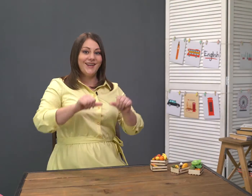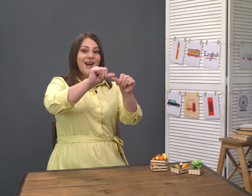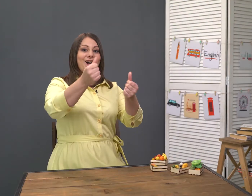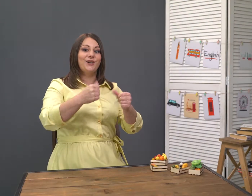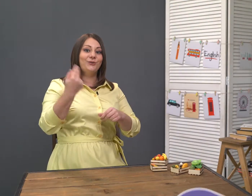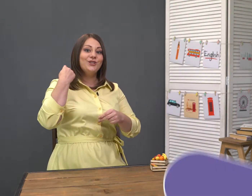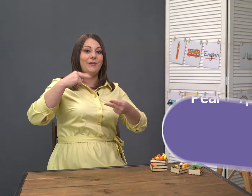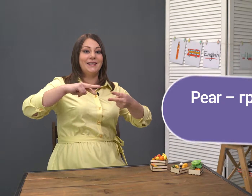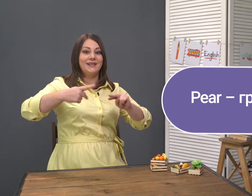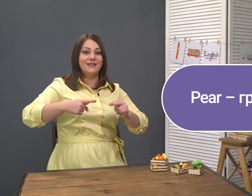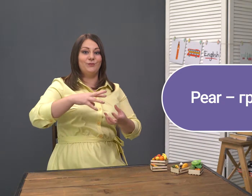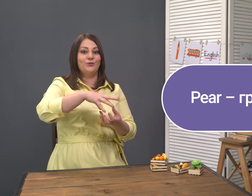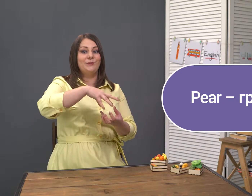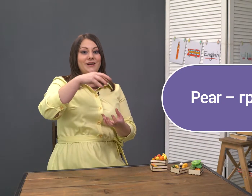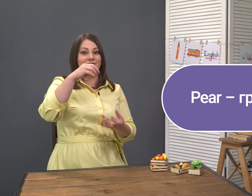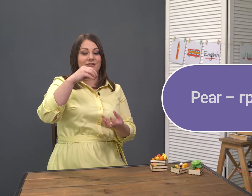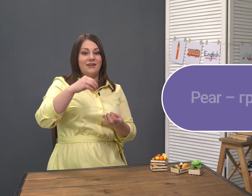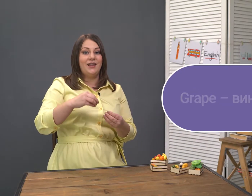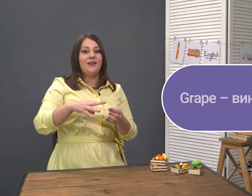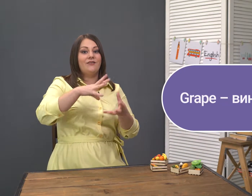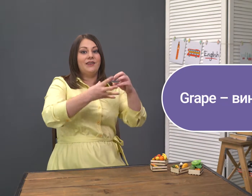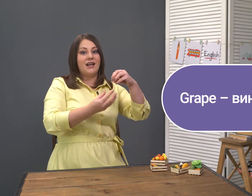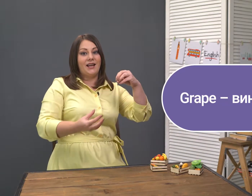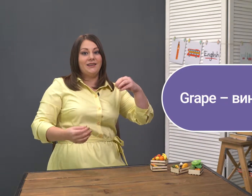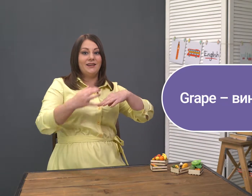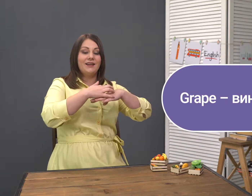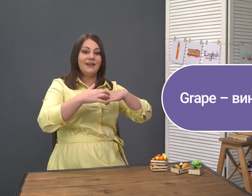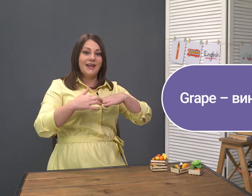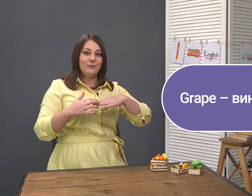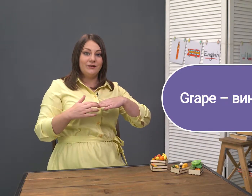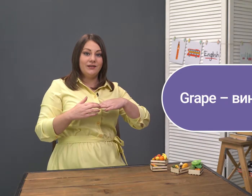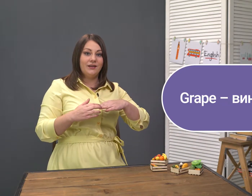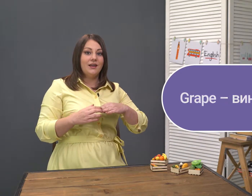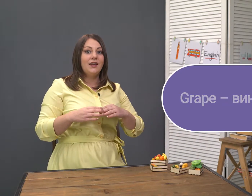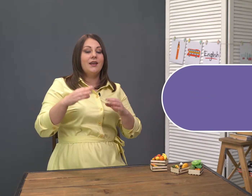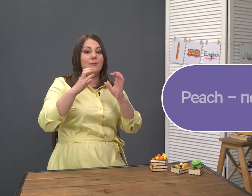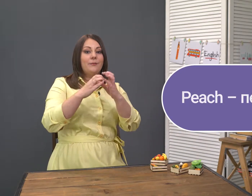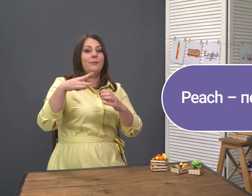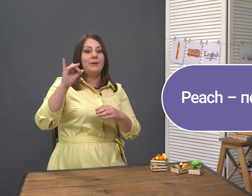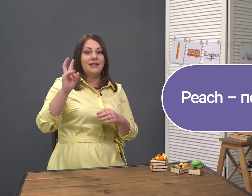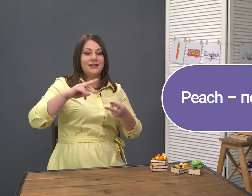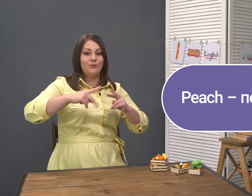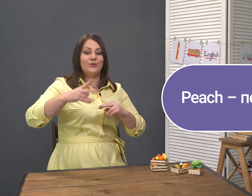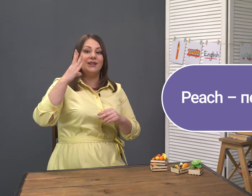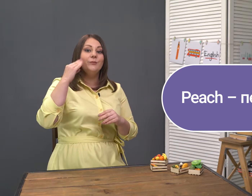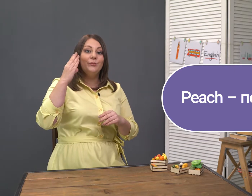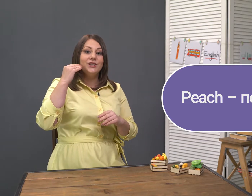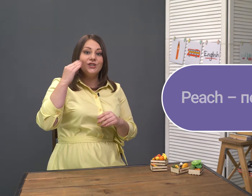Груша по-английски будет pear. Виноград – grape. Персик будет peach.